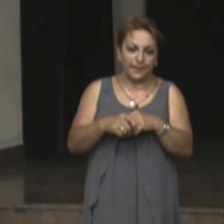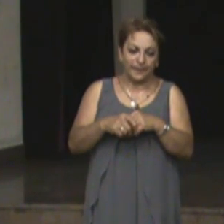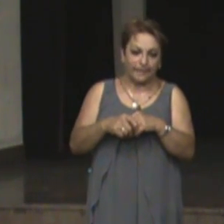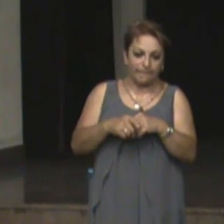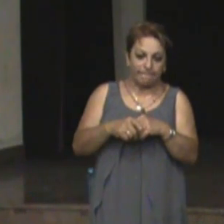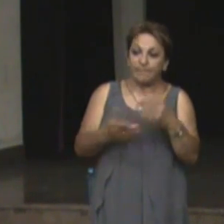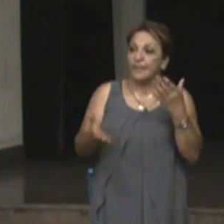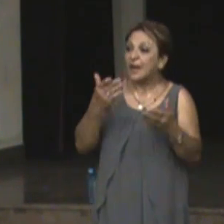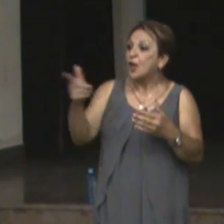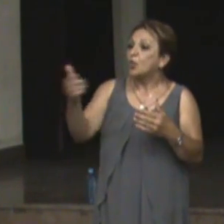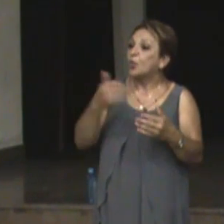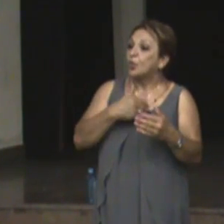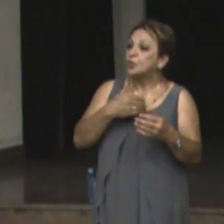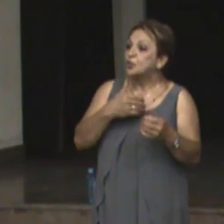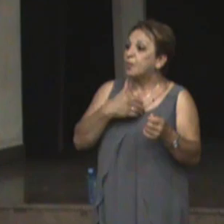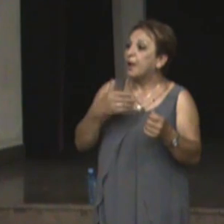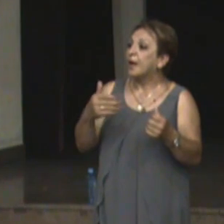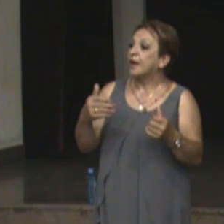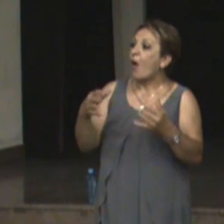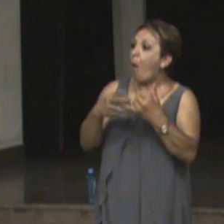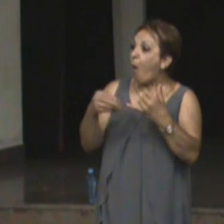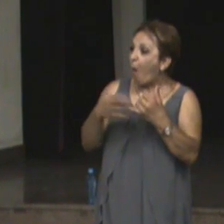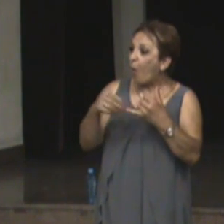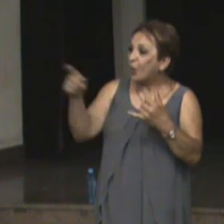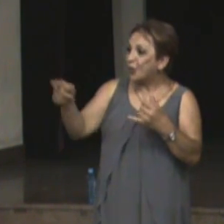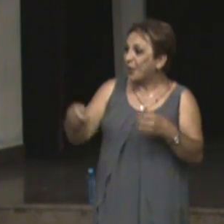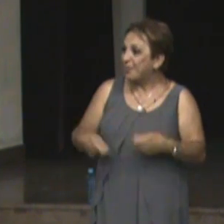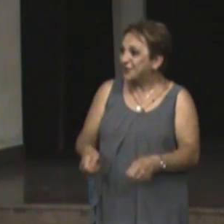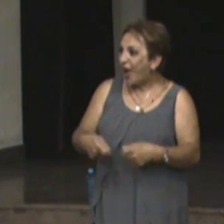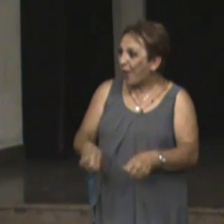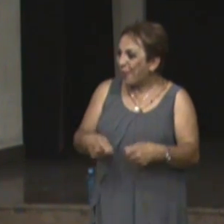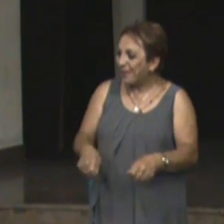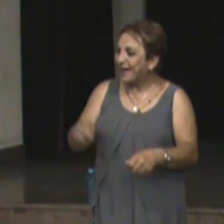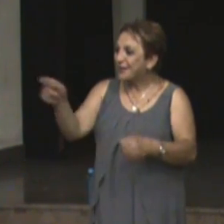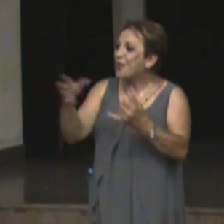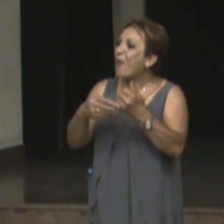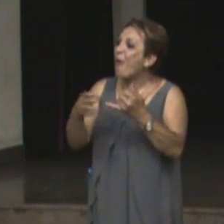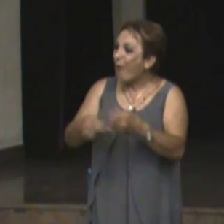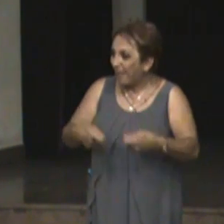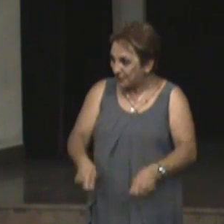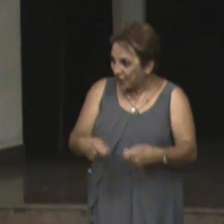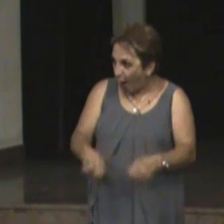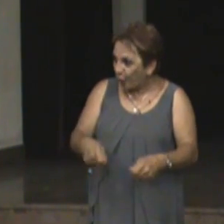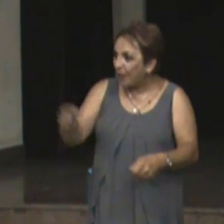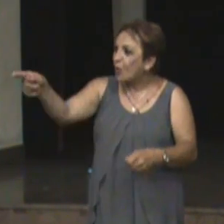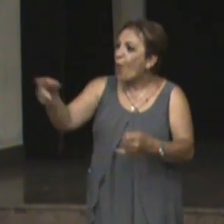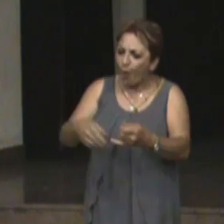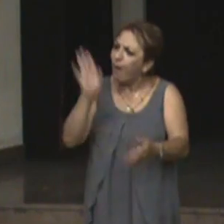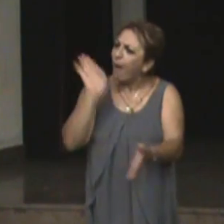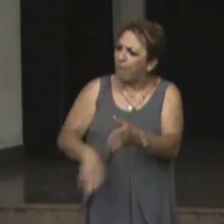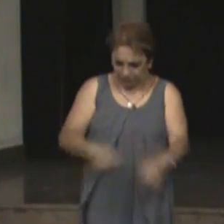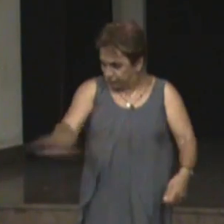տեսեք, եթե դուք հող եք, չեմ շախտում, ցանկացած մարդ, չի տանում միանգամից սերմերը շախ տալիս այդ հողի մեջ, նա